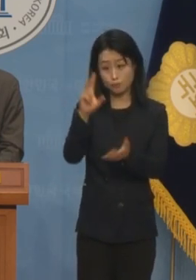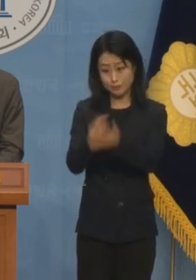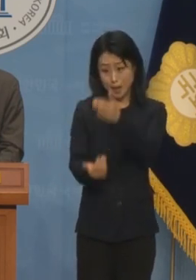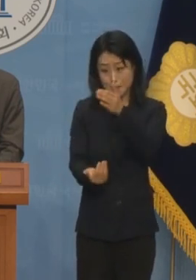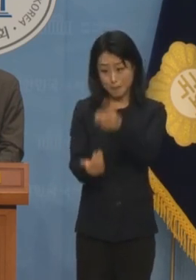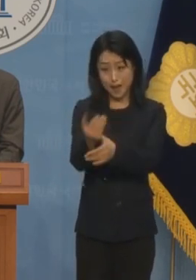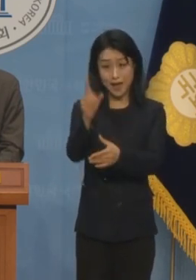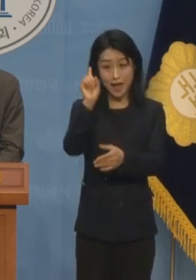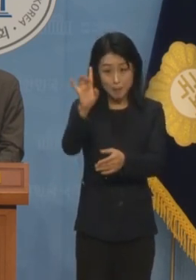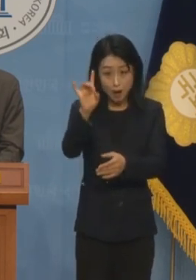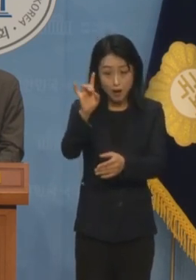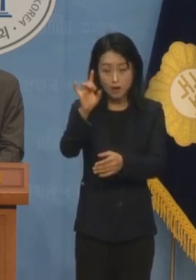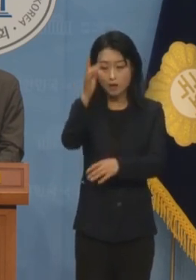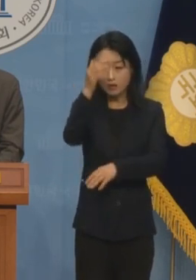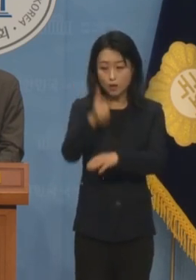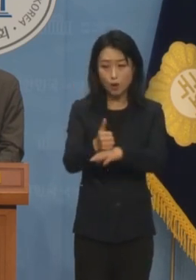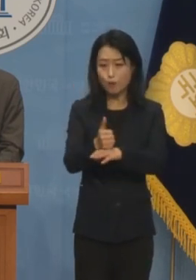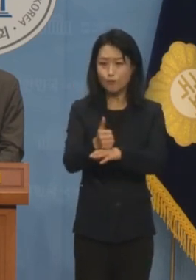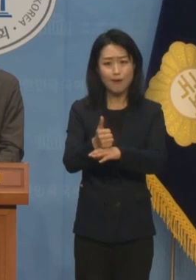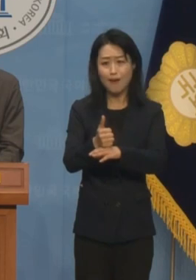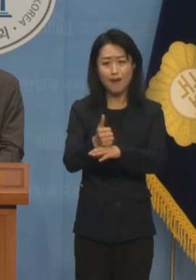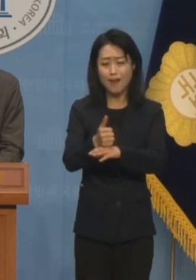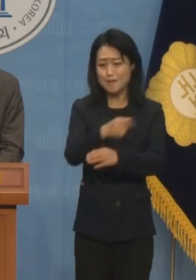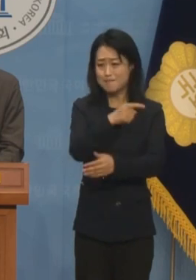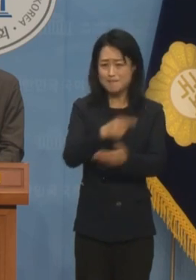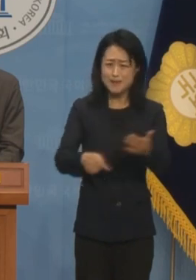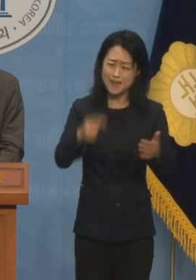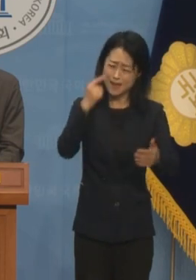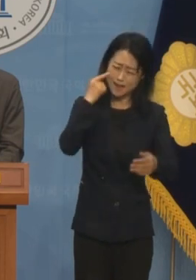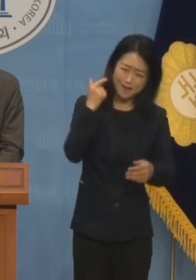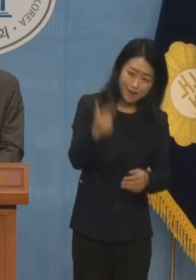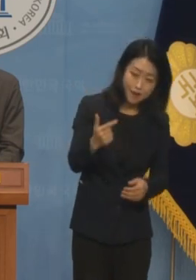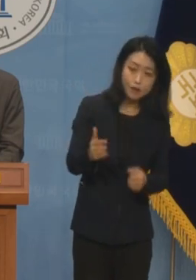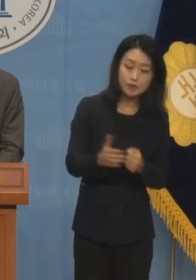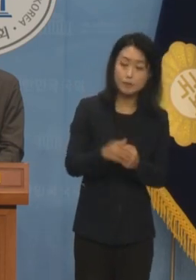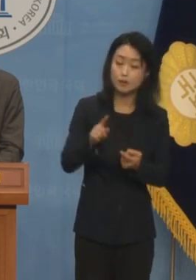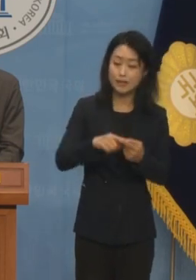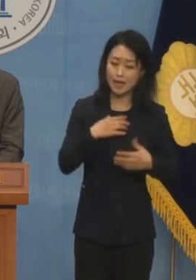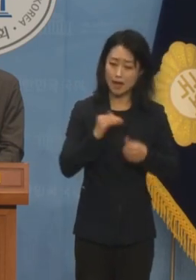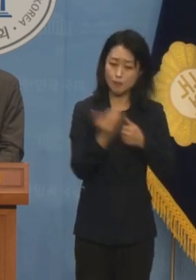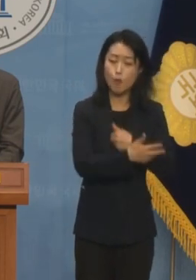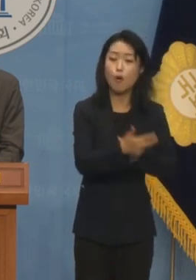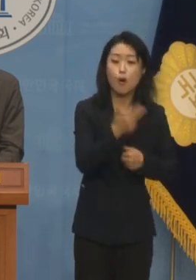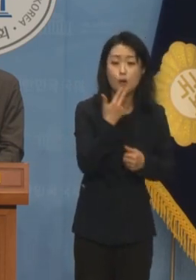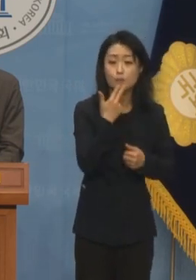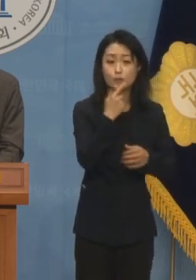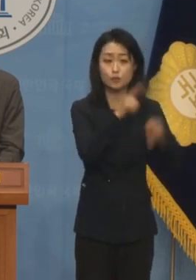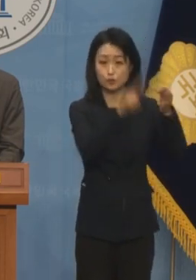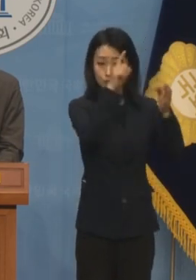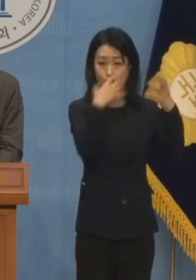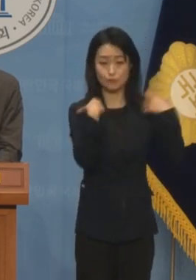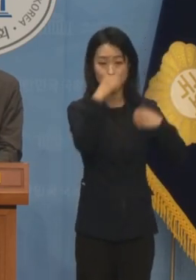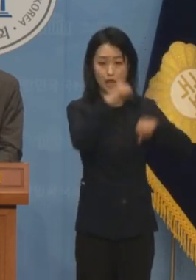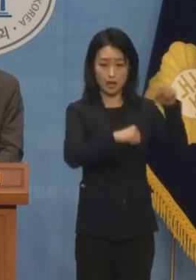있습니다. 안전은 전혀 고려하지 않는 윤석열 정부의 태도에 국민들은 너무나